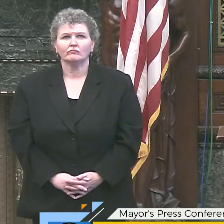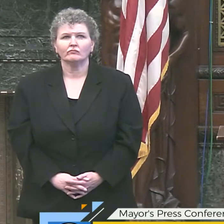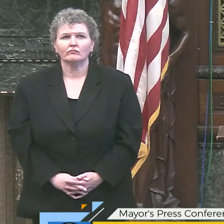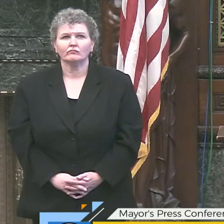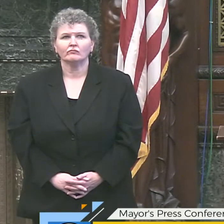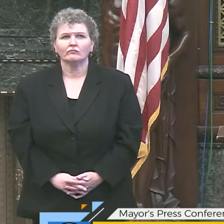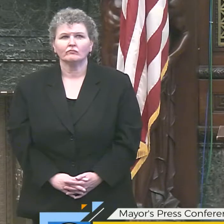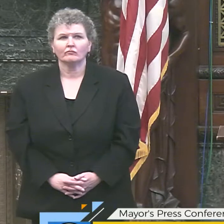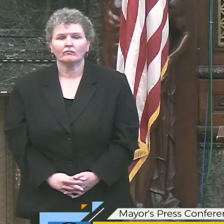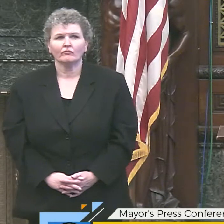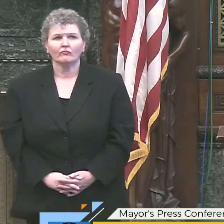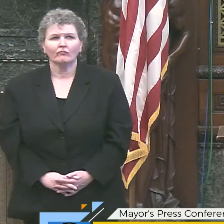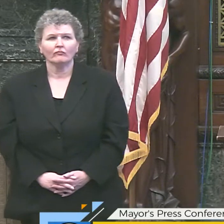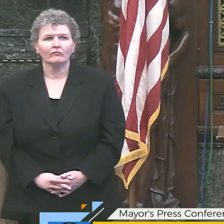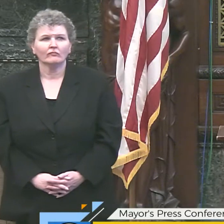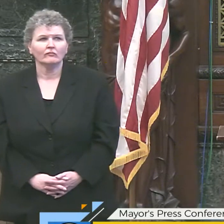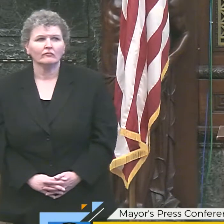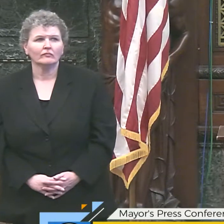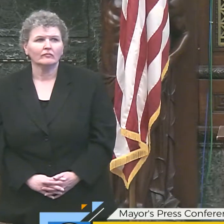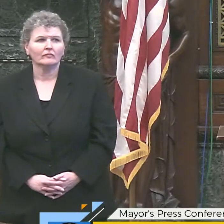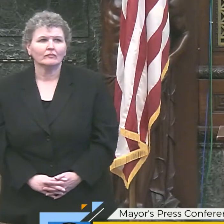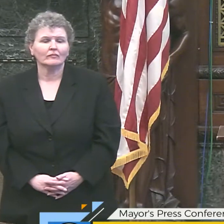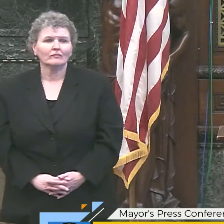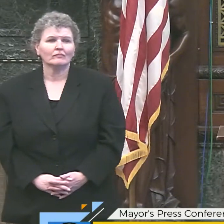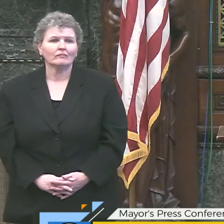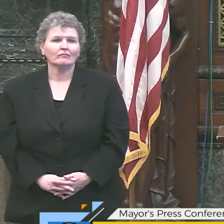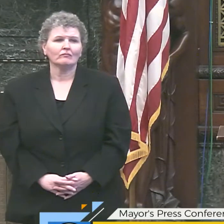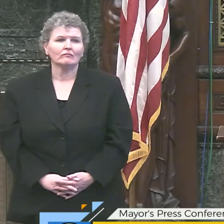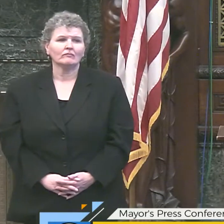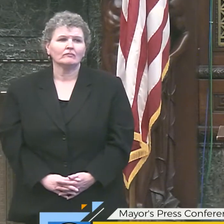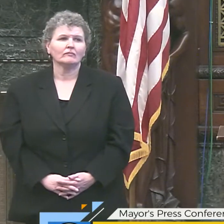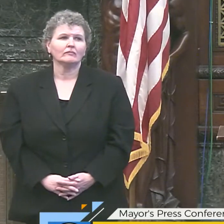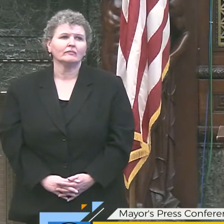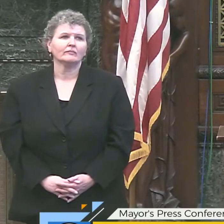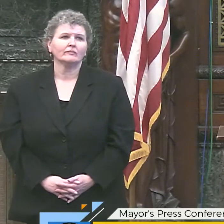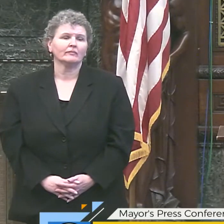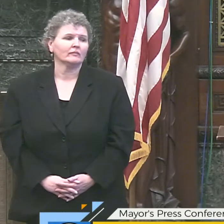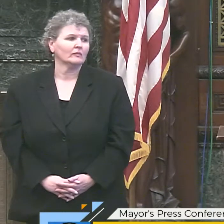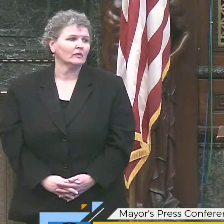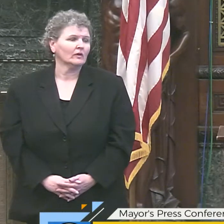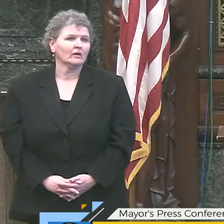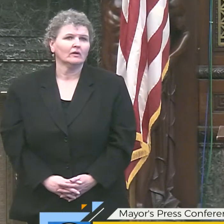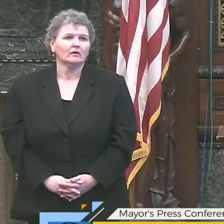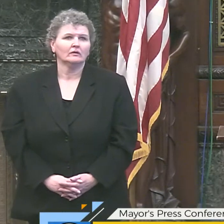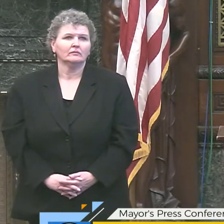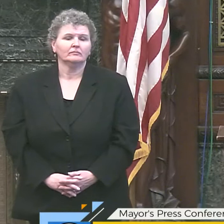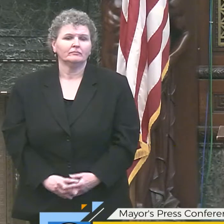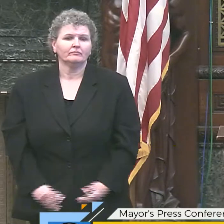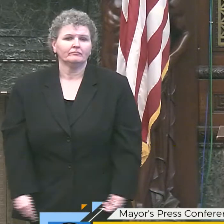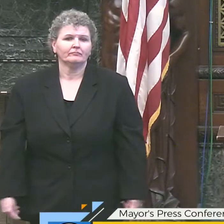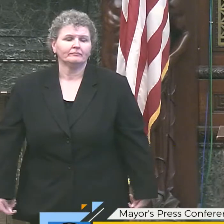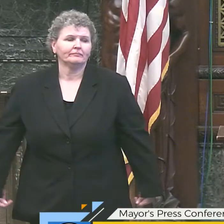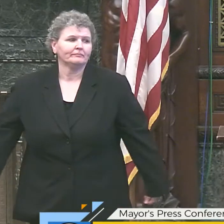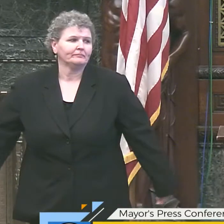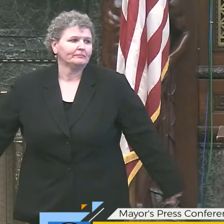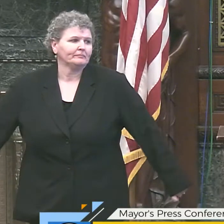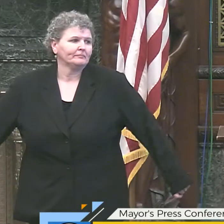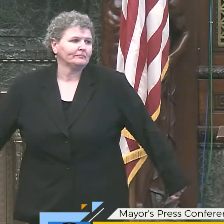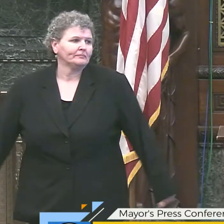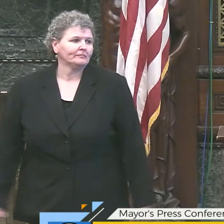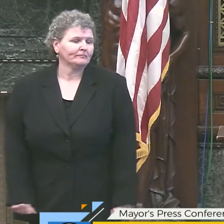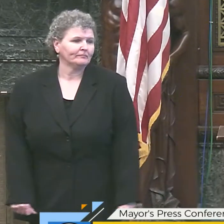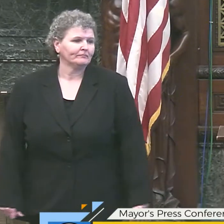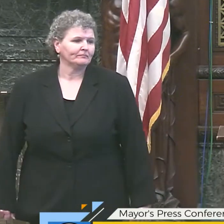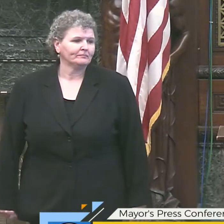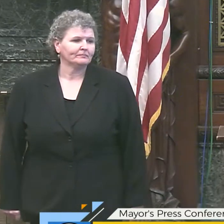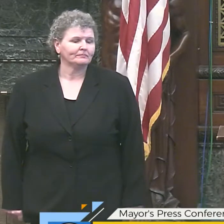otras personas. Si debe salir por alguna emergencia, use una máscara. Si presenta los siguientes síntomas, debe